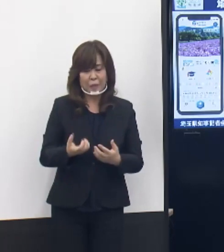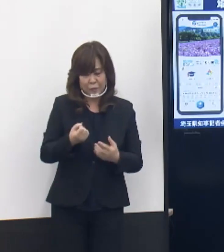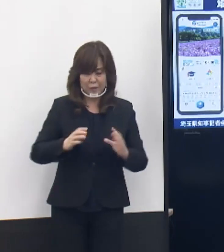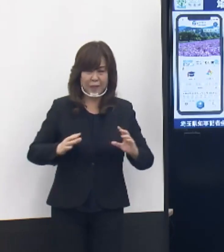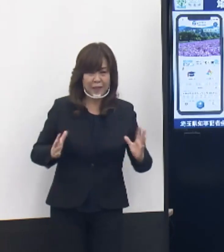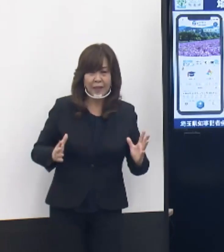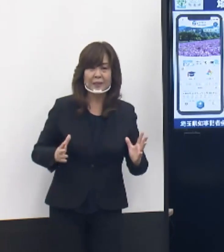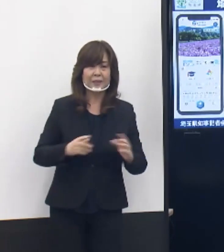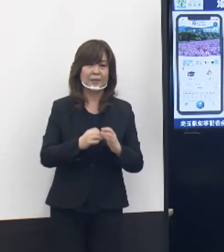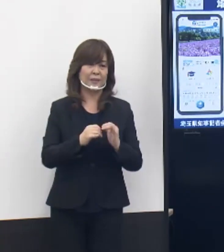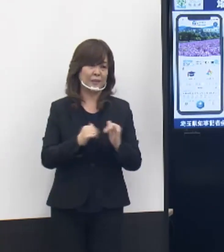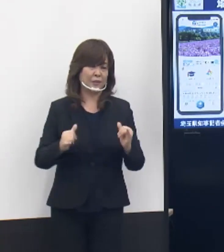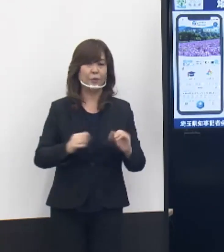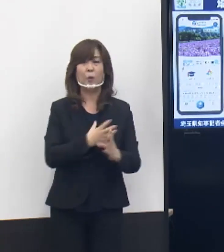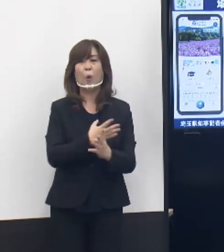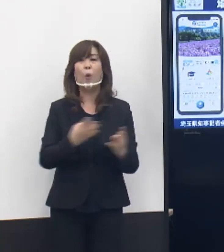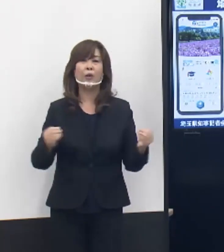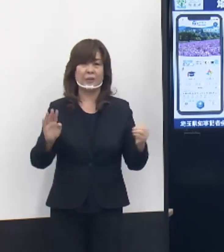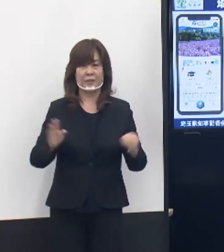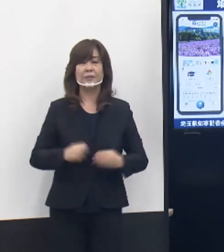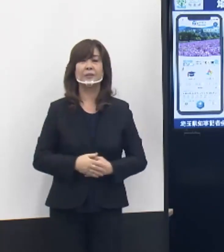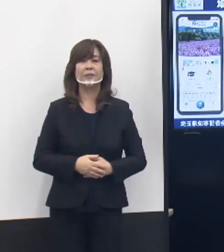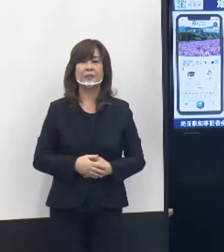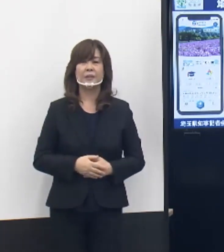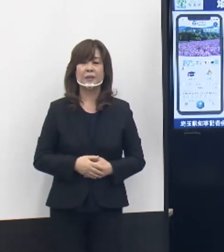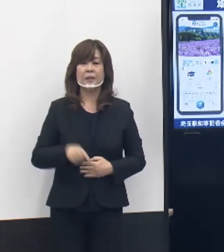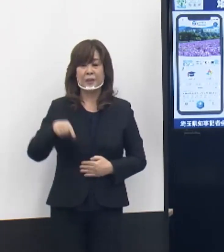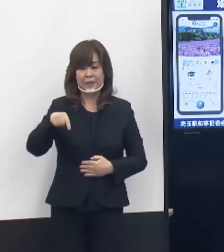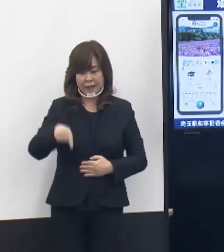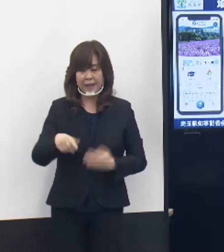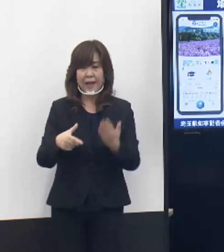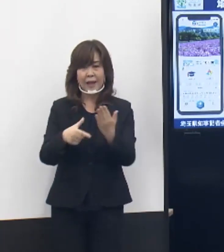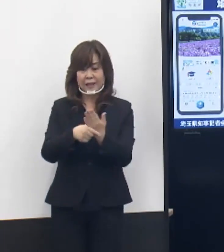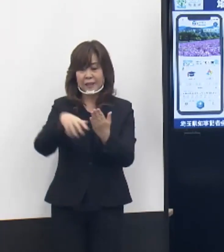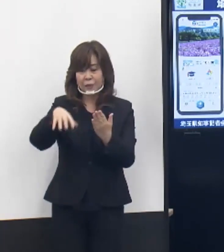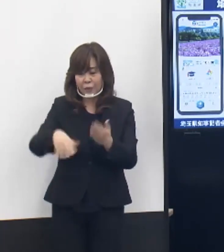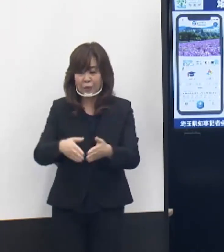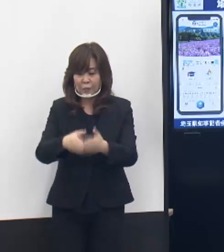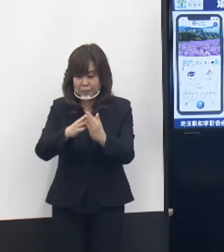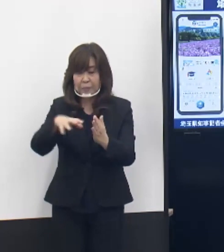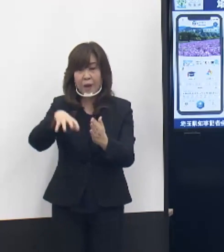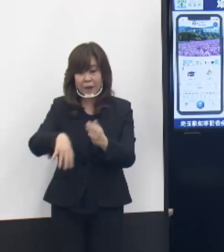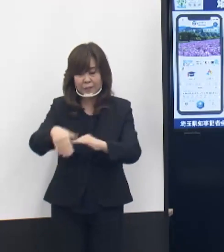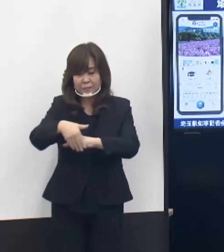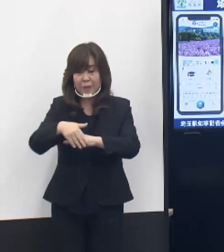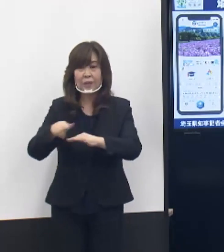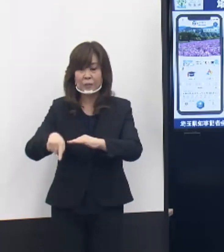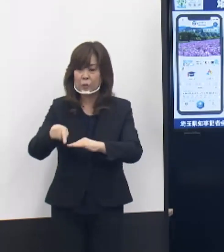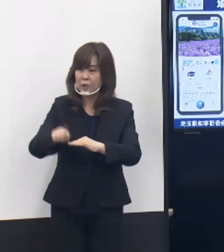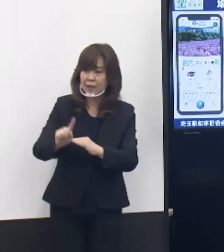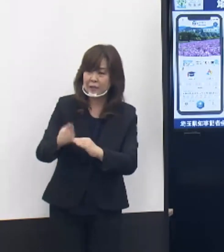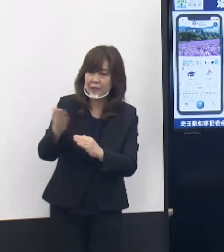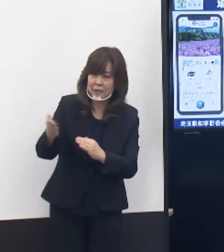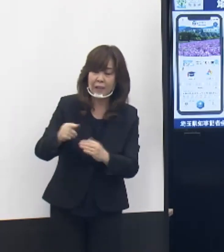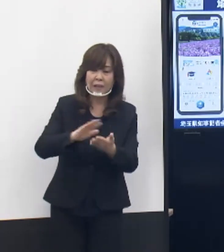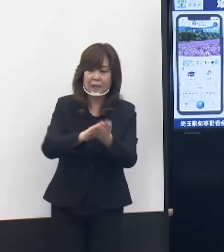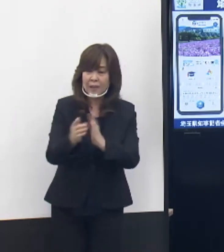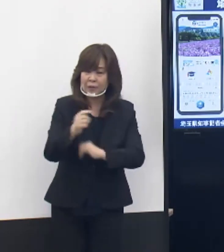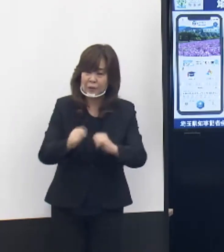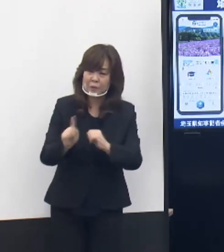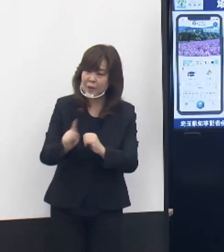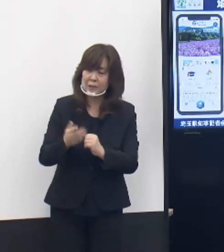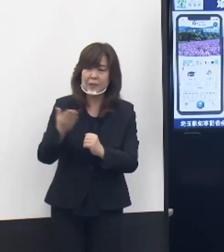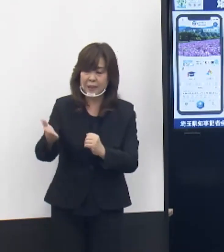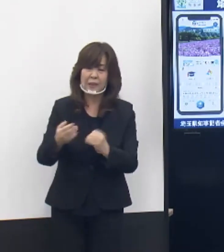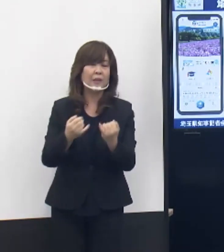らの方々は目立つところであるために、ここは何をしているんですか、そして県はどういったことをしているんですかというですね、ご